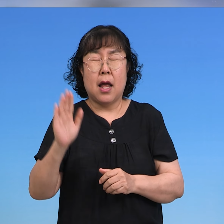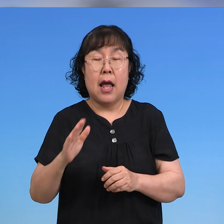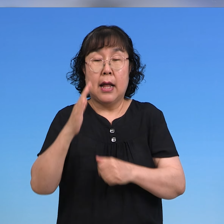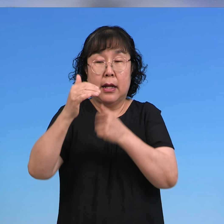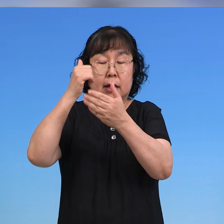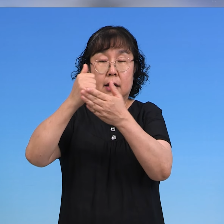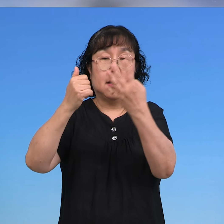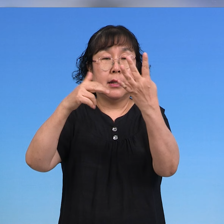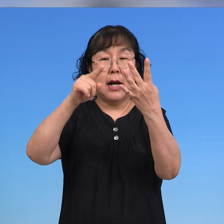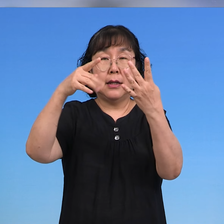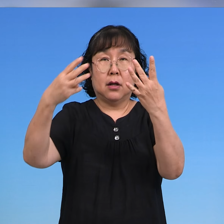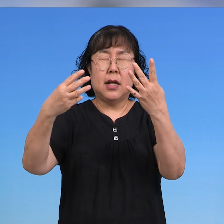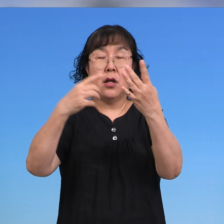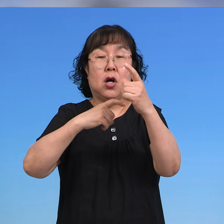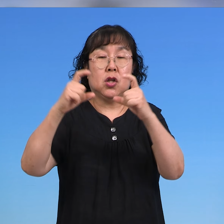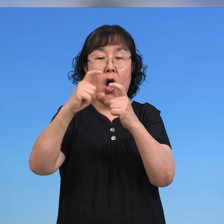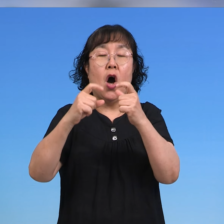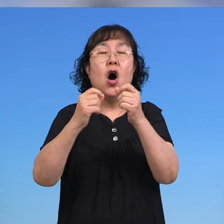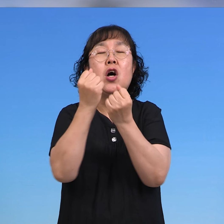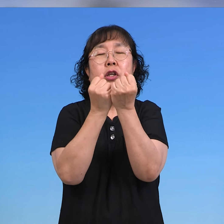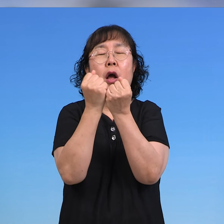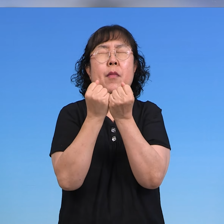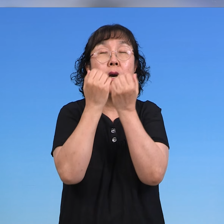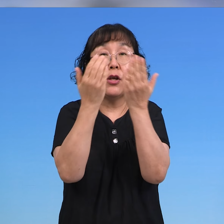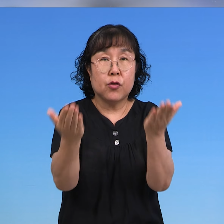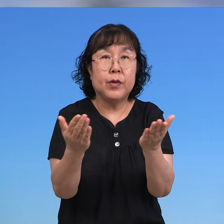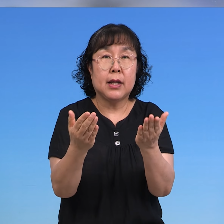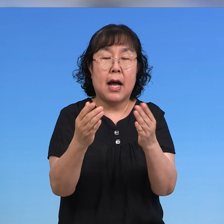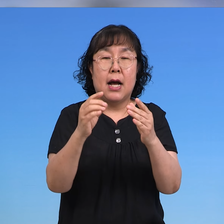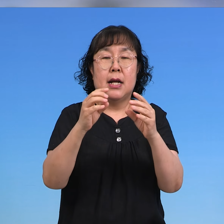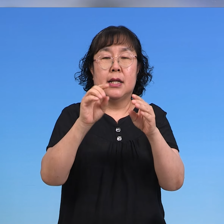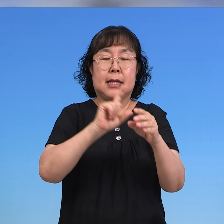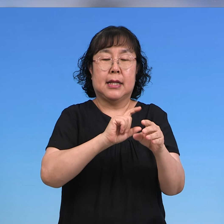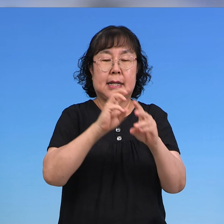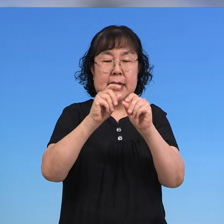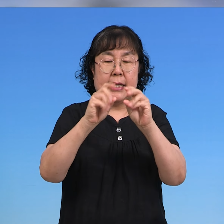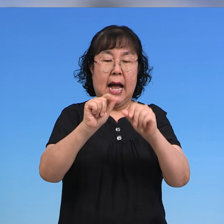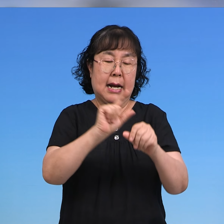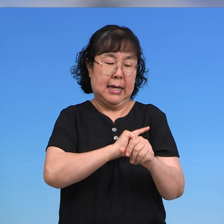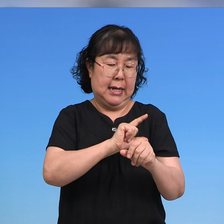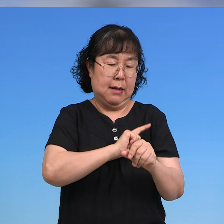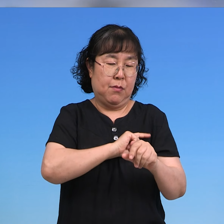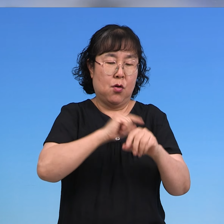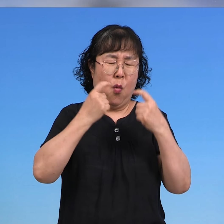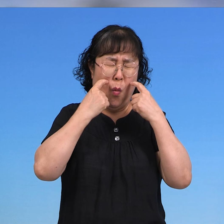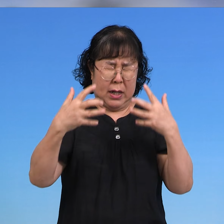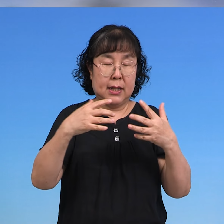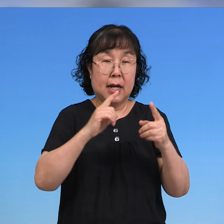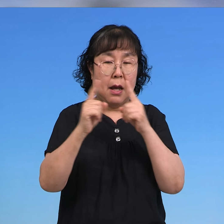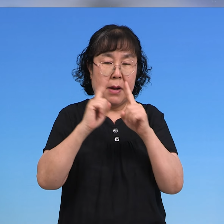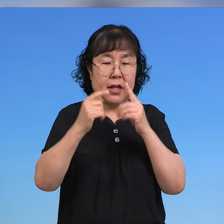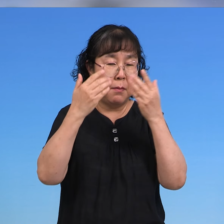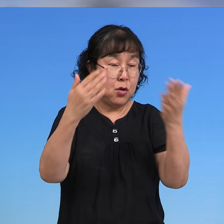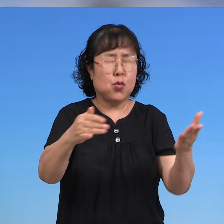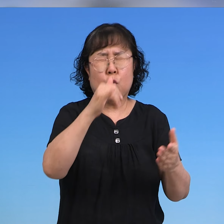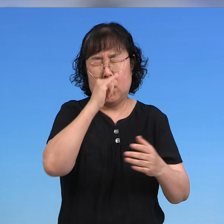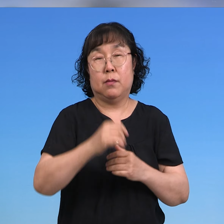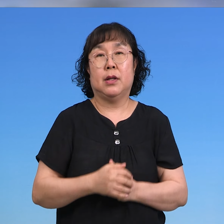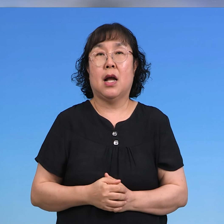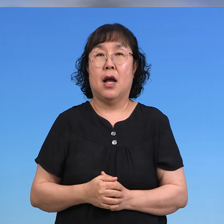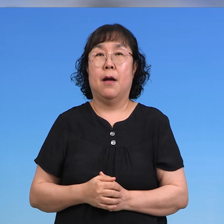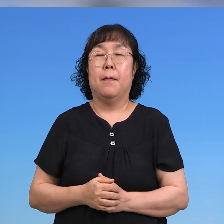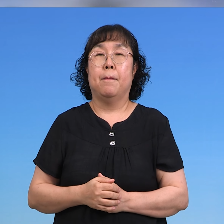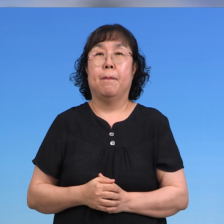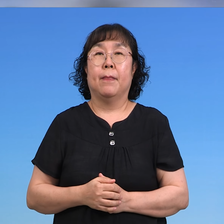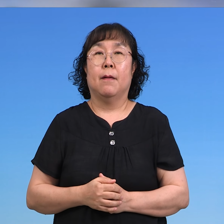하나님은 4절에서 부연 설명하시잖아요. 지명을 지금 쭉 들고 계시잖아요. 지금 영적인 상상력을